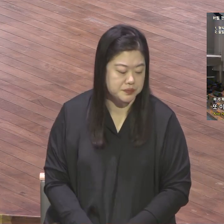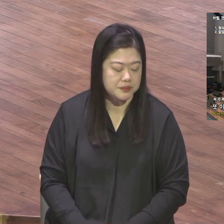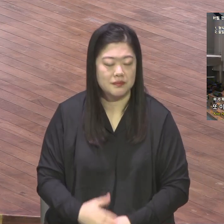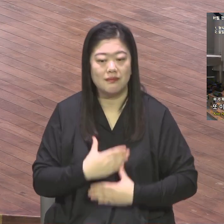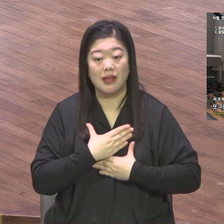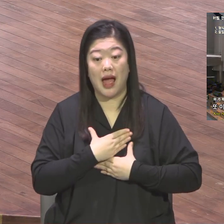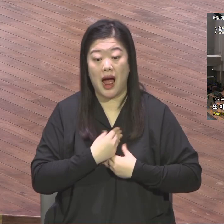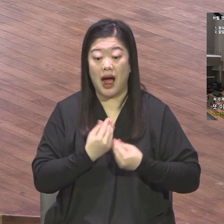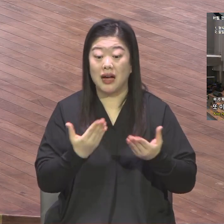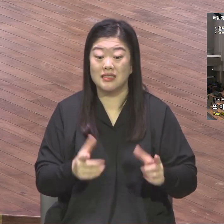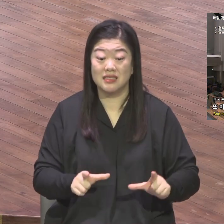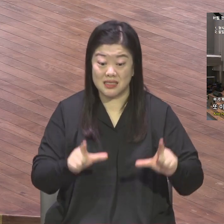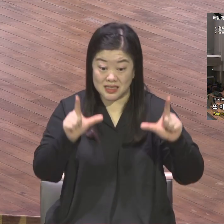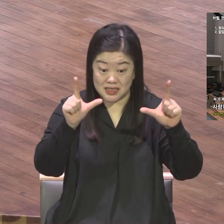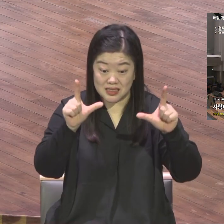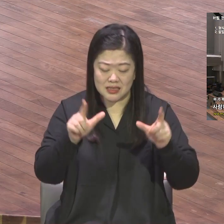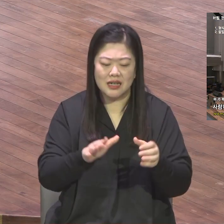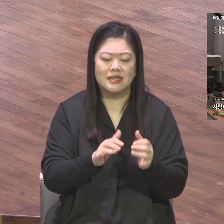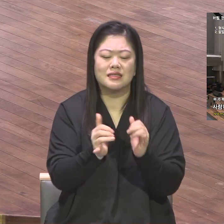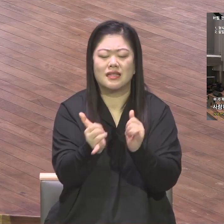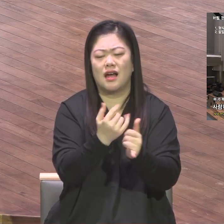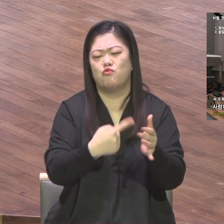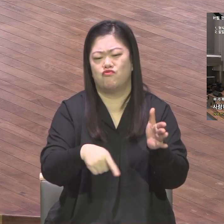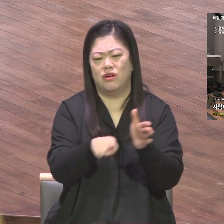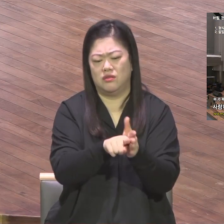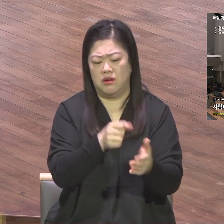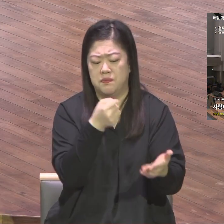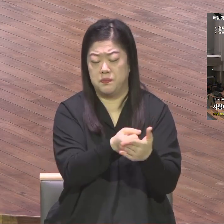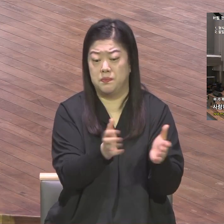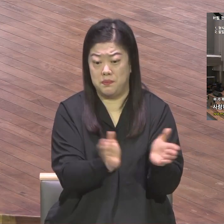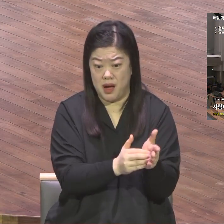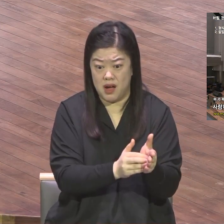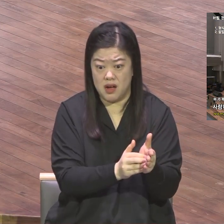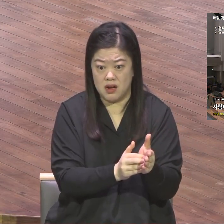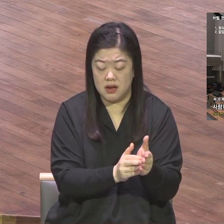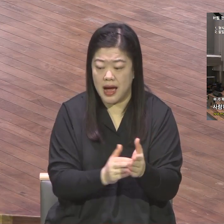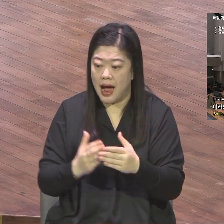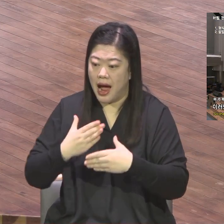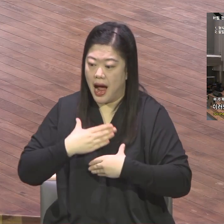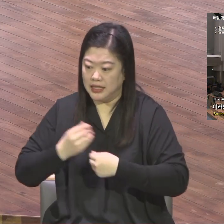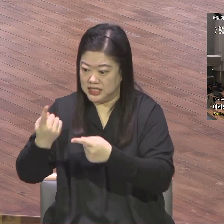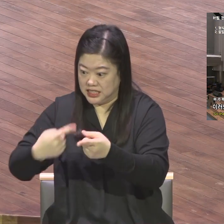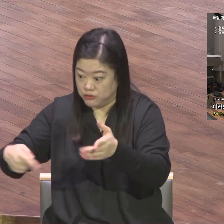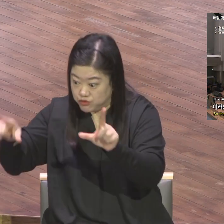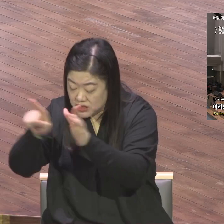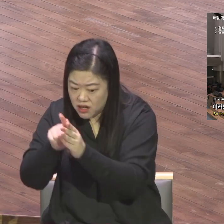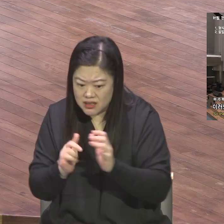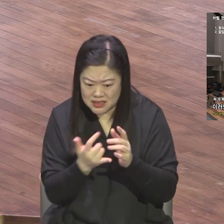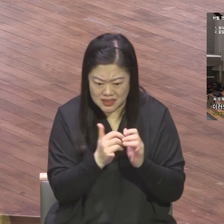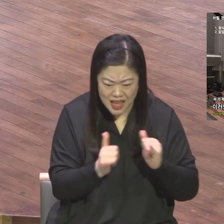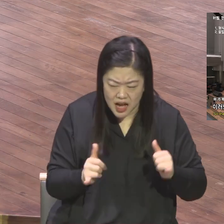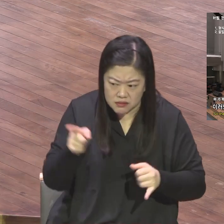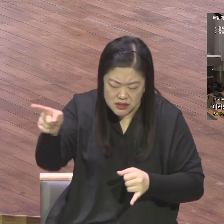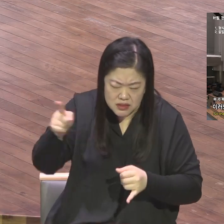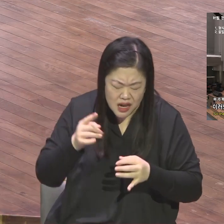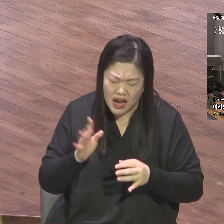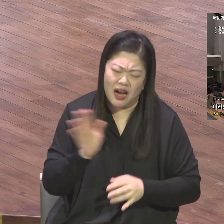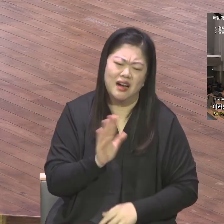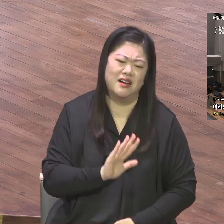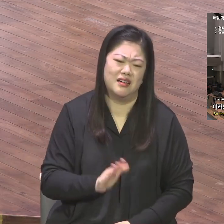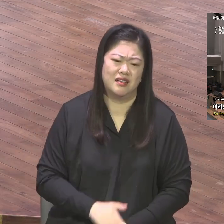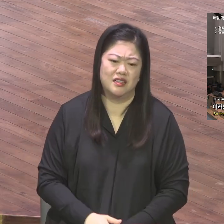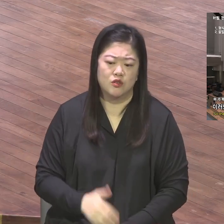안식일이 사람을 위하여 있는 것이요 사람이 안식일을 위하여 있는 것이 아니니 이러므로 인자는